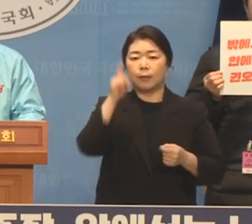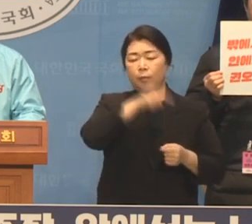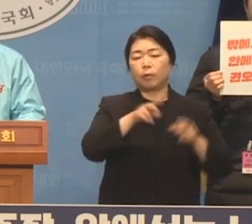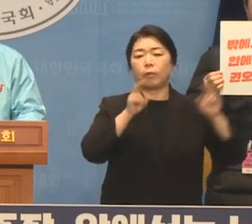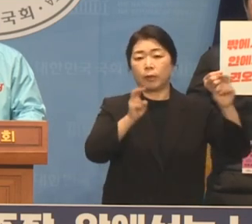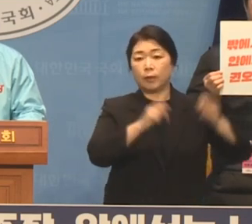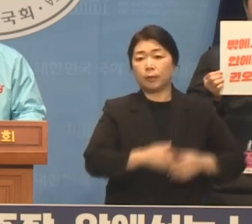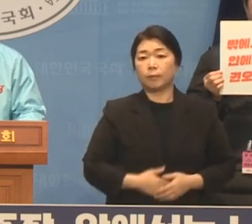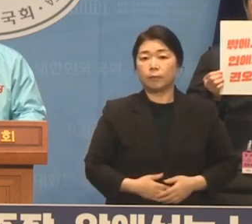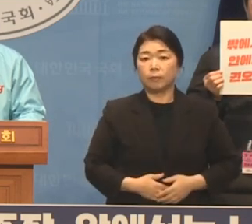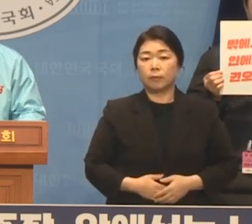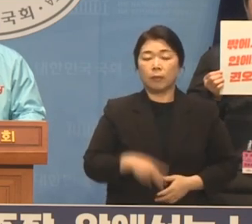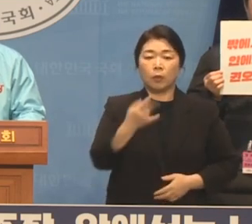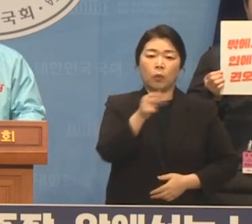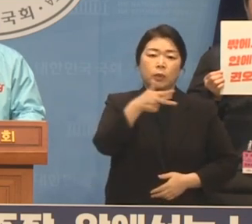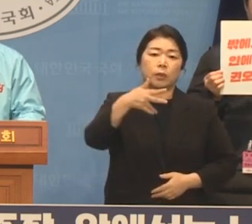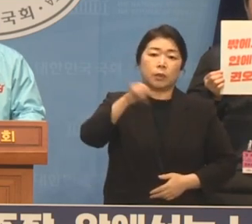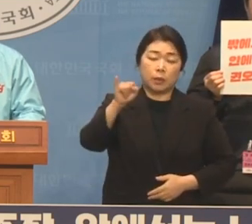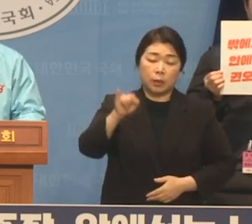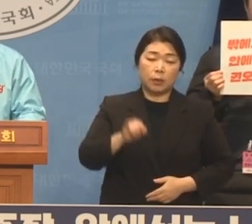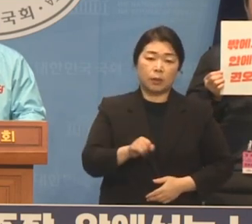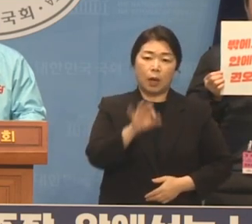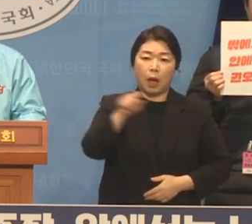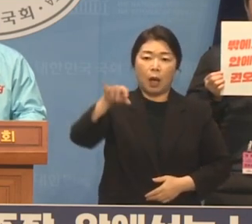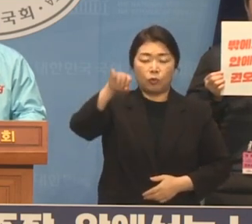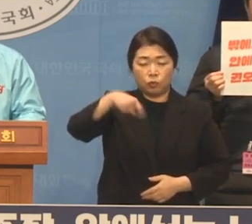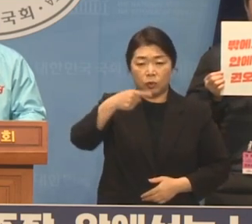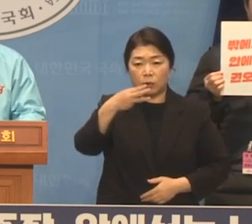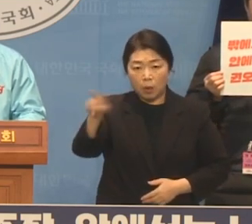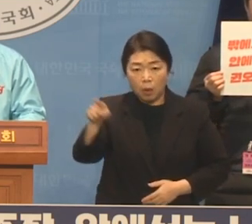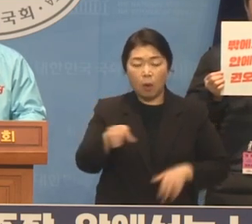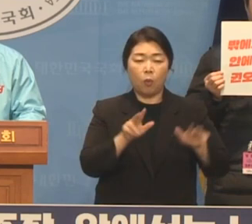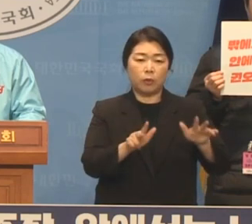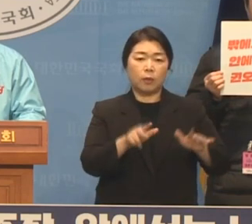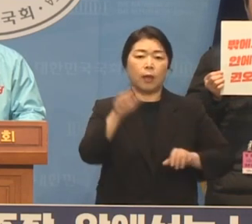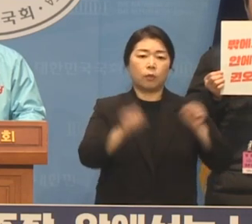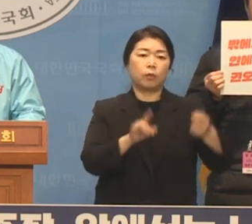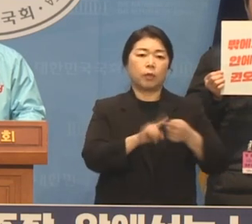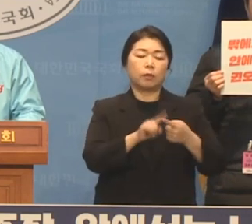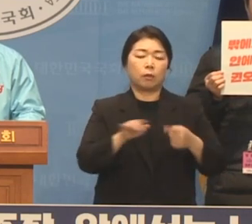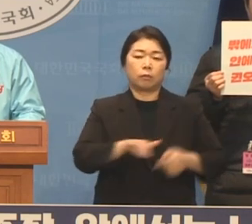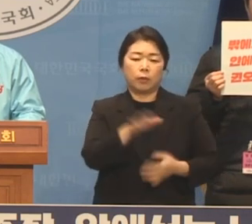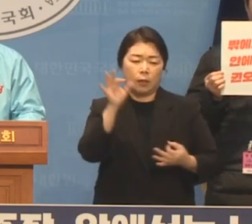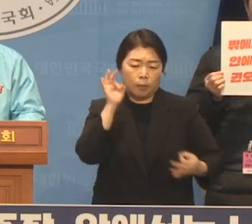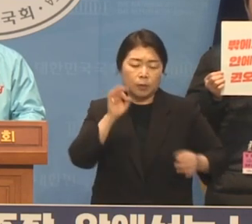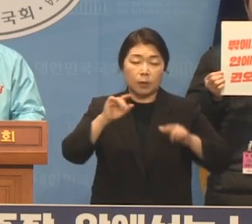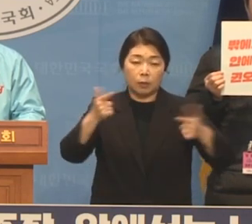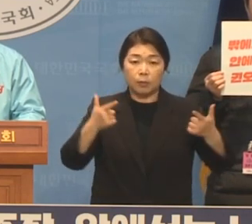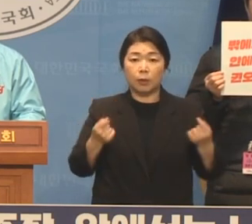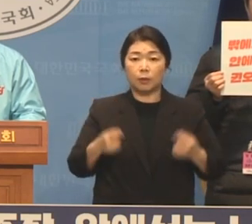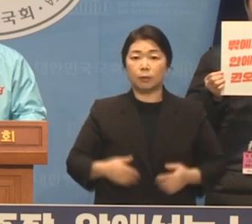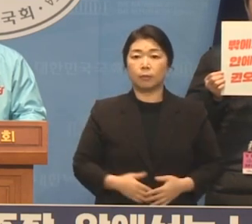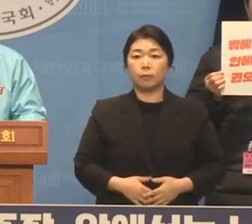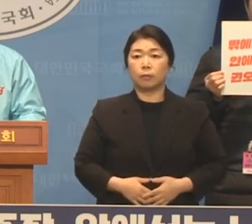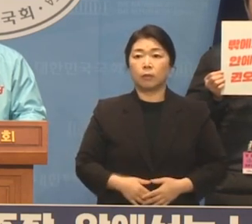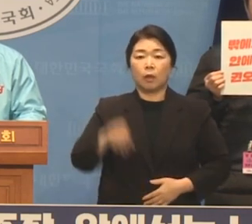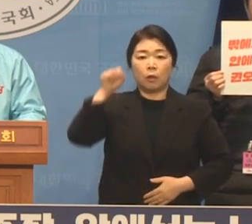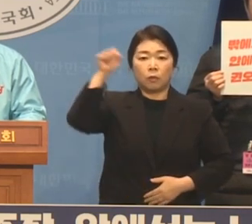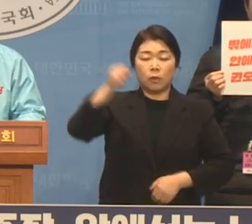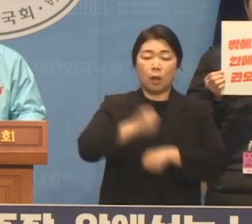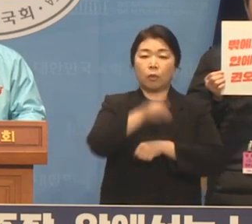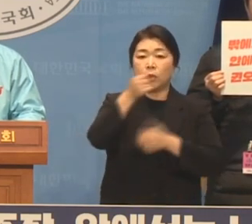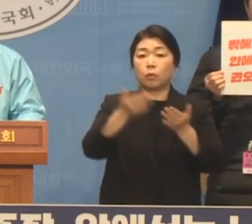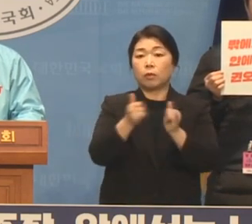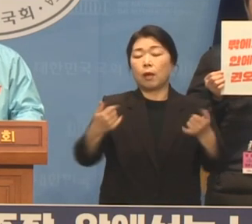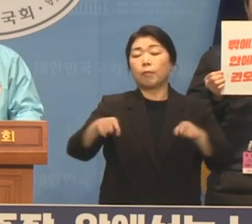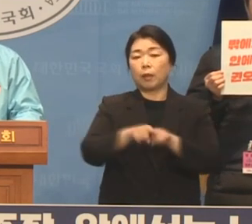악덕기업, 도이치모터스, 도이치아우토의 오늘 행위를 좌시하지 않을 것입니다. 투쟁하고 있는